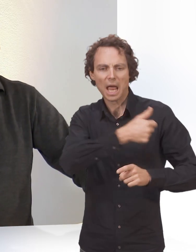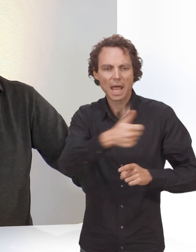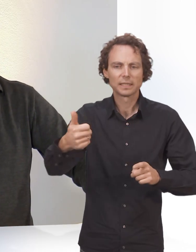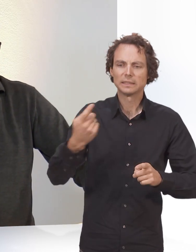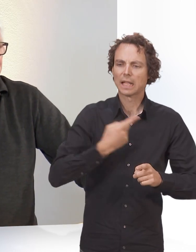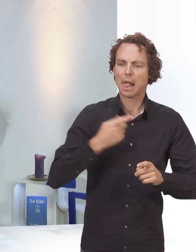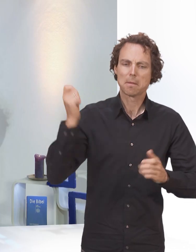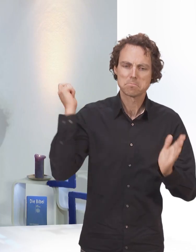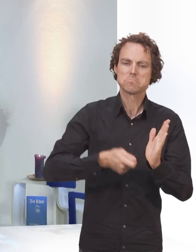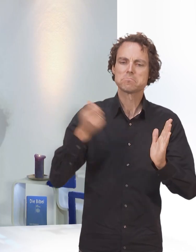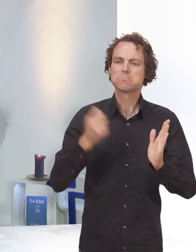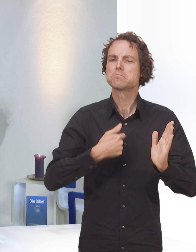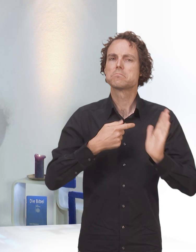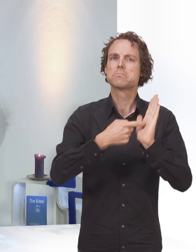Pauke.